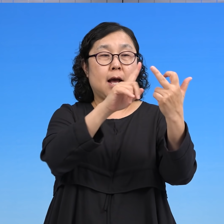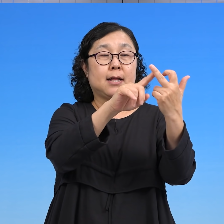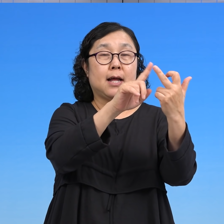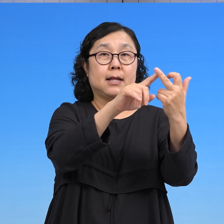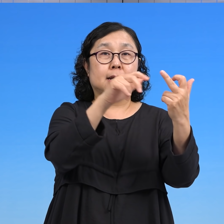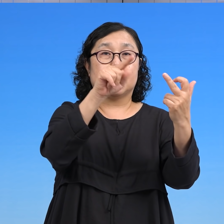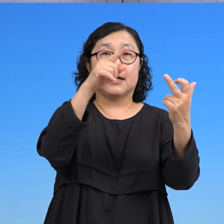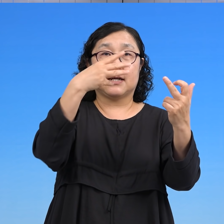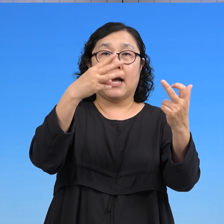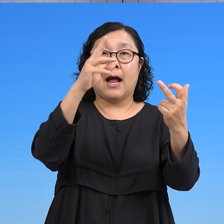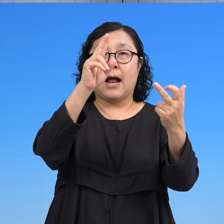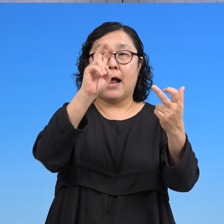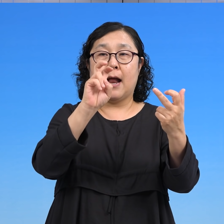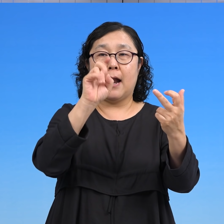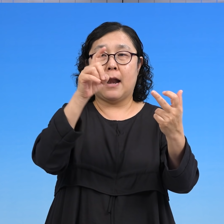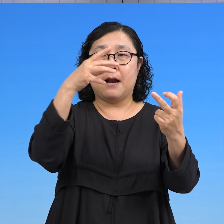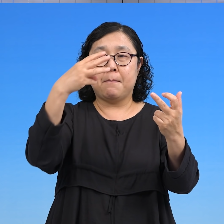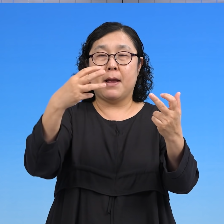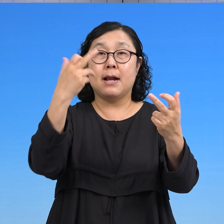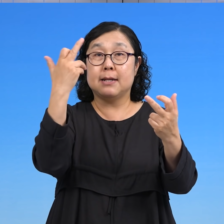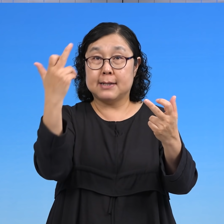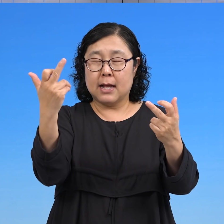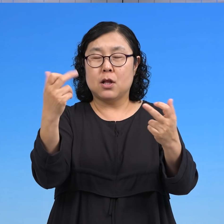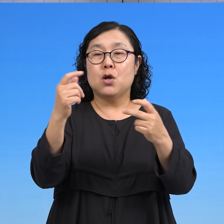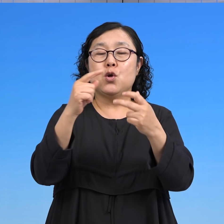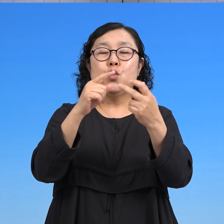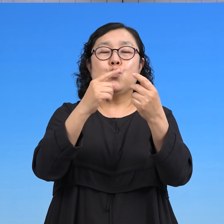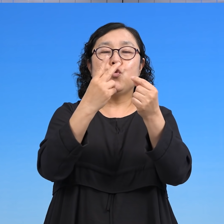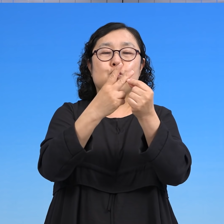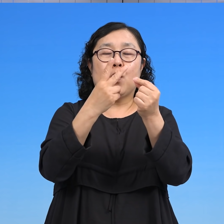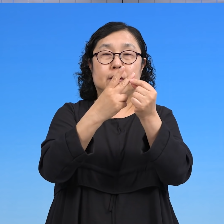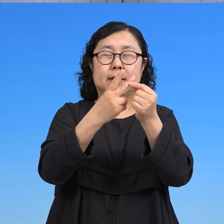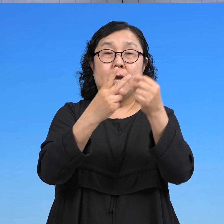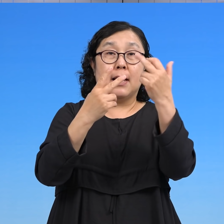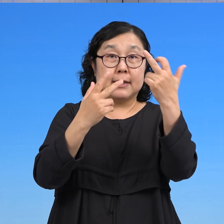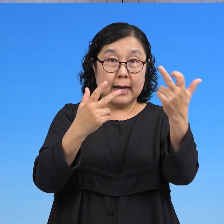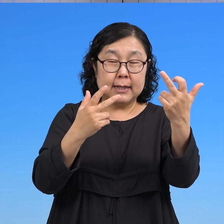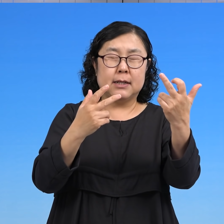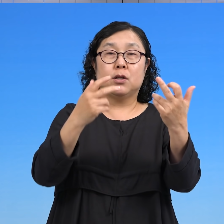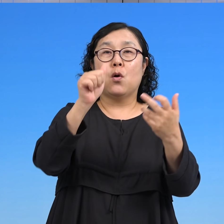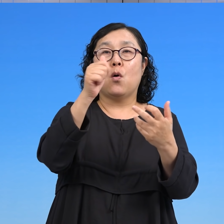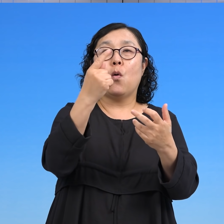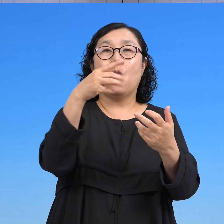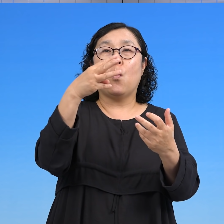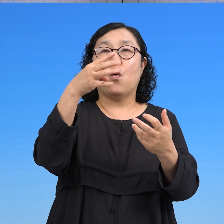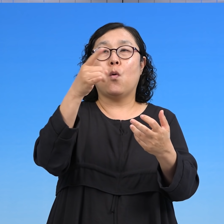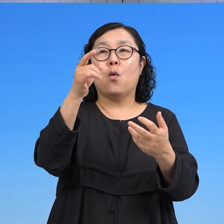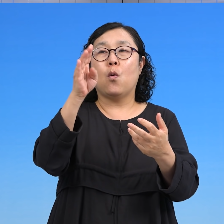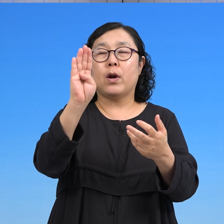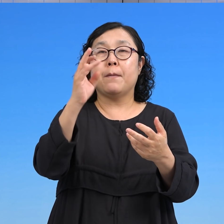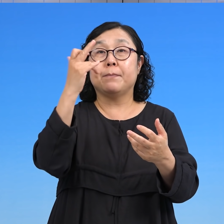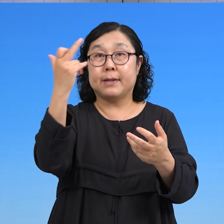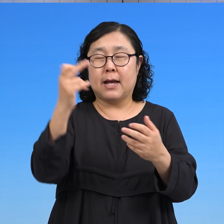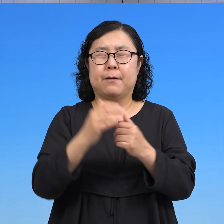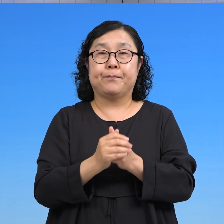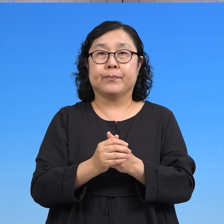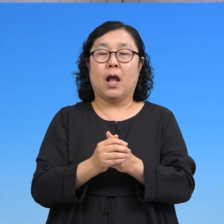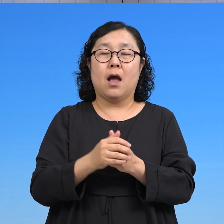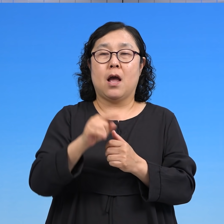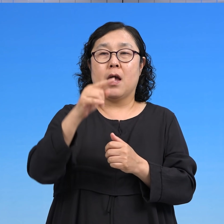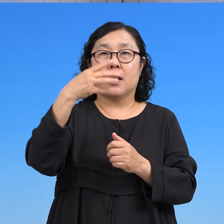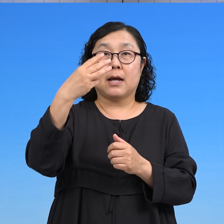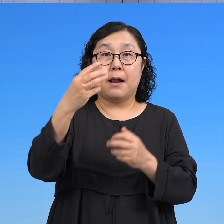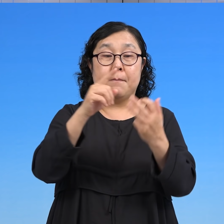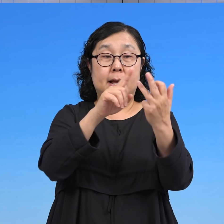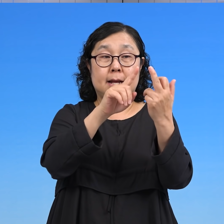산은 갈멜산이고 뒤에 나오는 산은 호렙산입니다. 이 두 산 중에서 갈멜산을